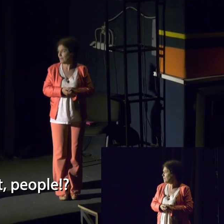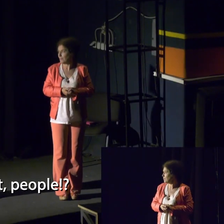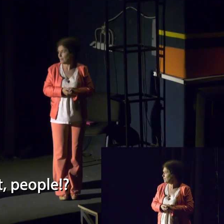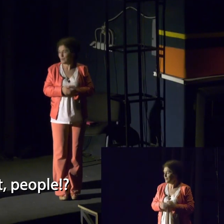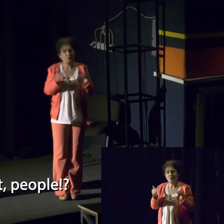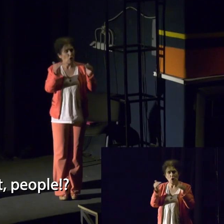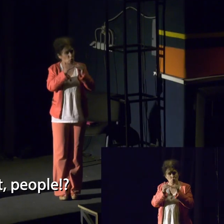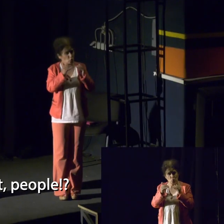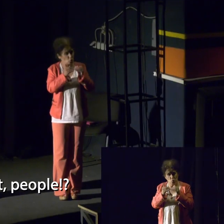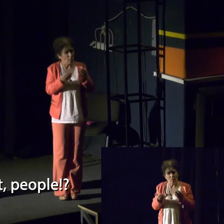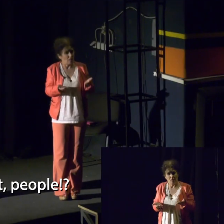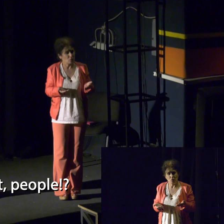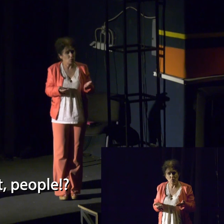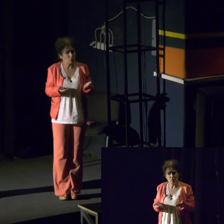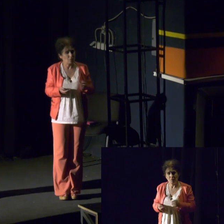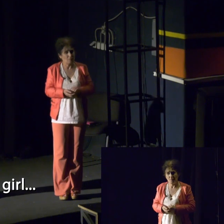Согласност, бе, луѓе.